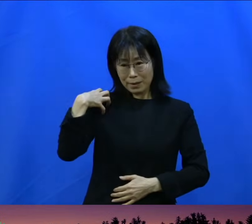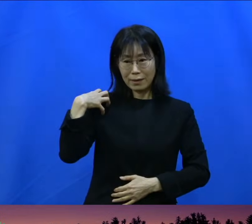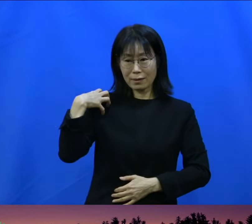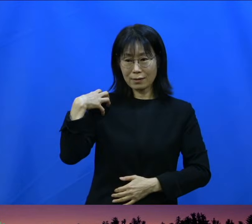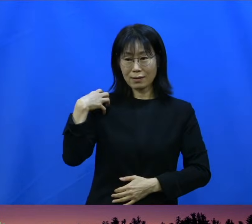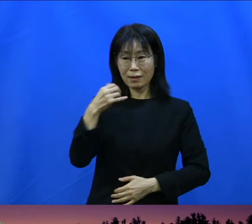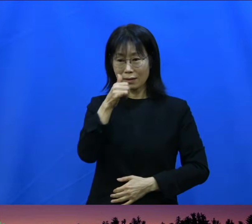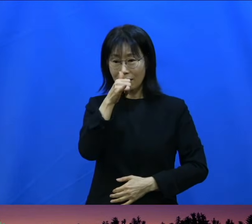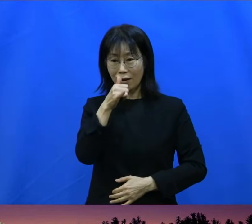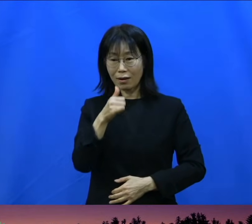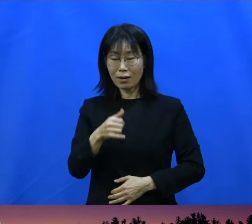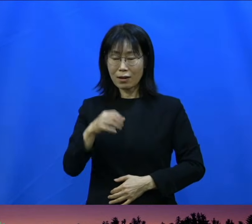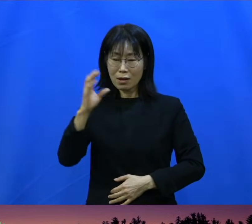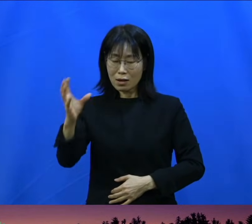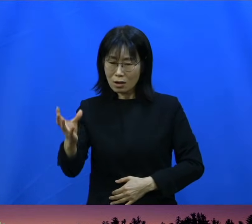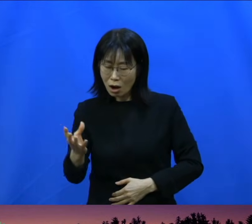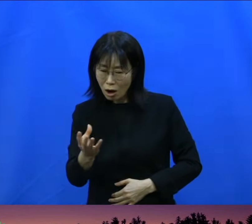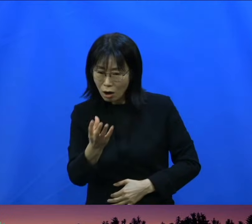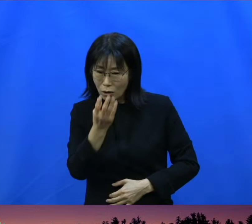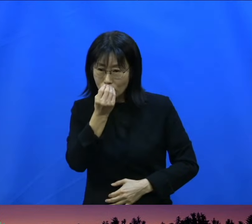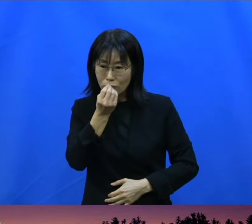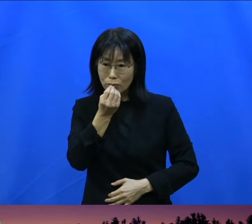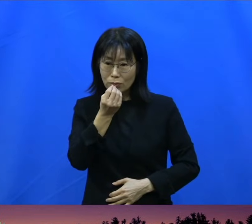거룩한 씨가 이 땅의 거루터기니라.